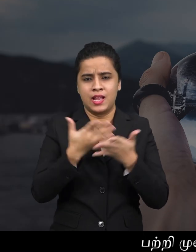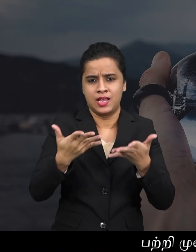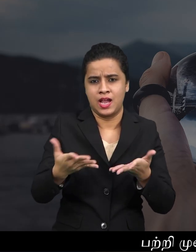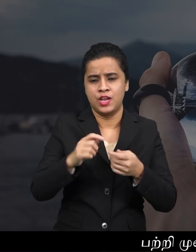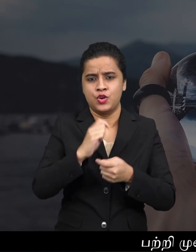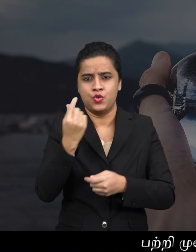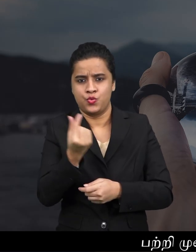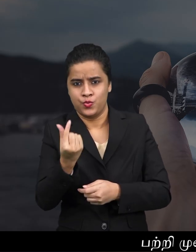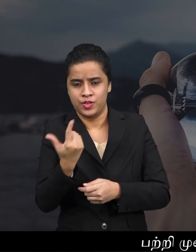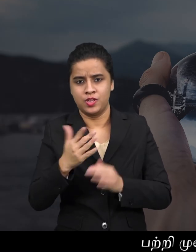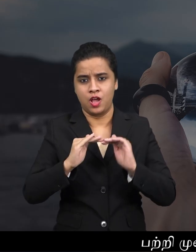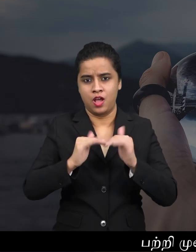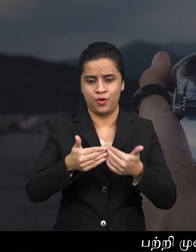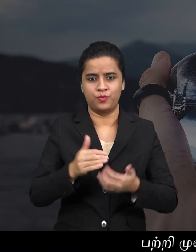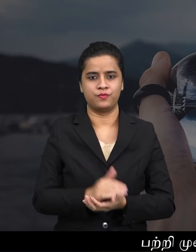கற்றுக்கொண்டீர்கள்.